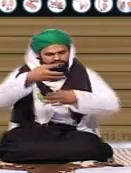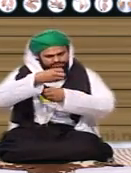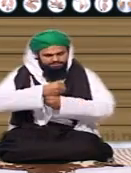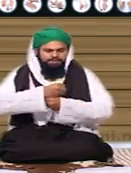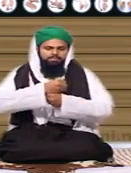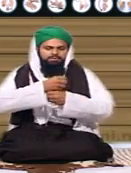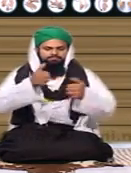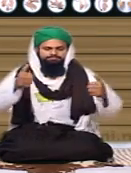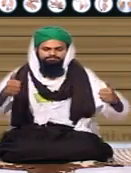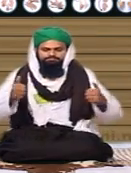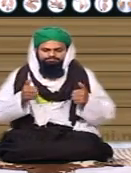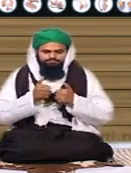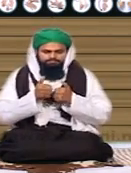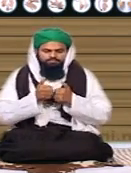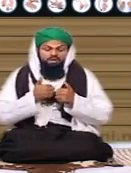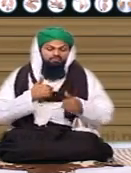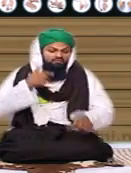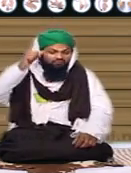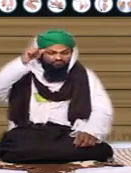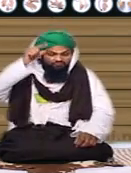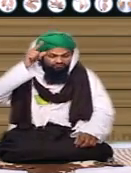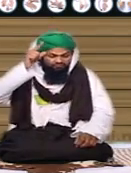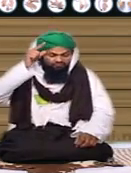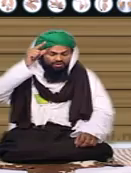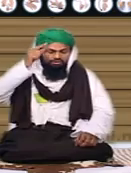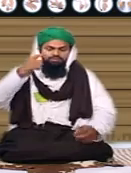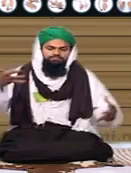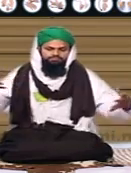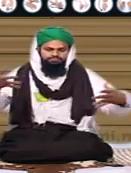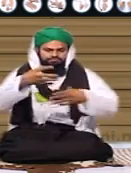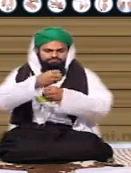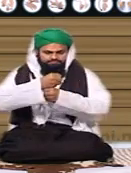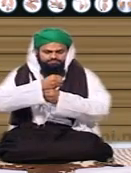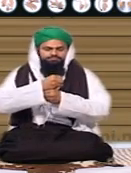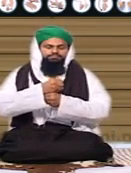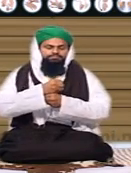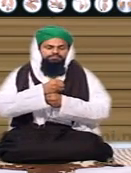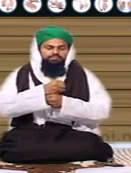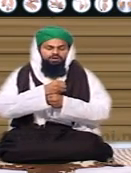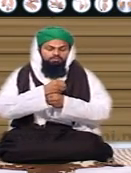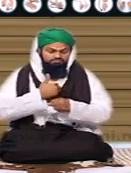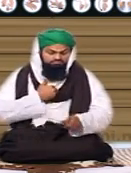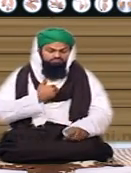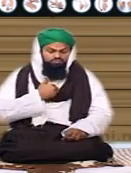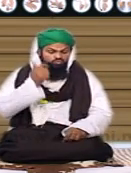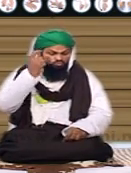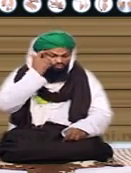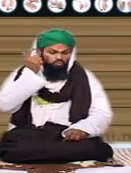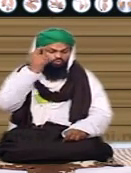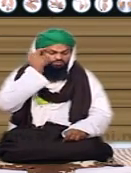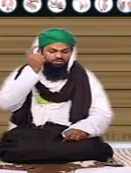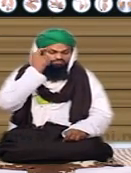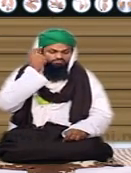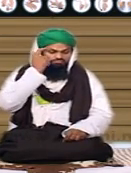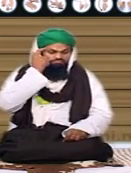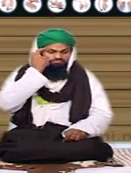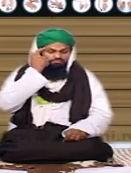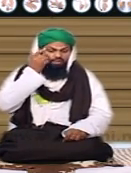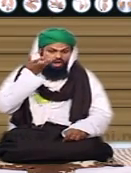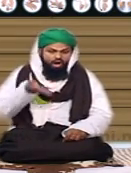جمع ہوتے ہیں۔ یہاں پر میرے بھائیوں ہم فکر کرنے کے لیے جمع ہوتے ہیں، ہم سوچیں، ہم فکر کریں۔